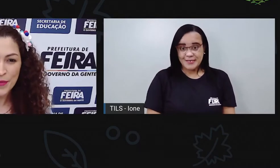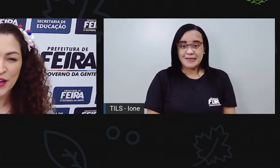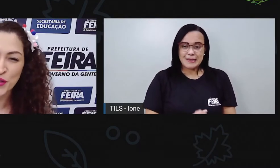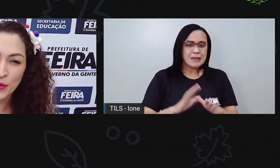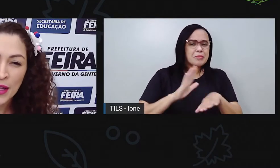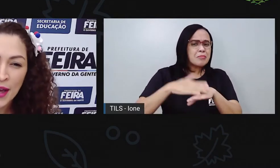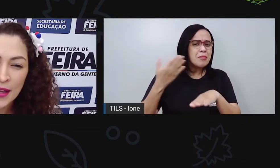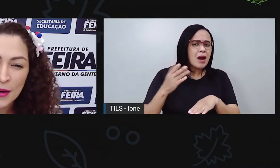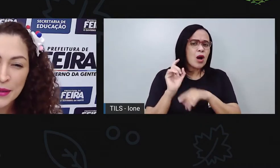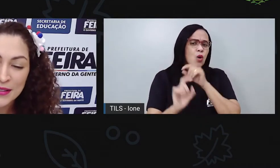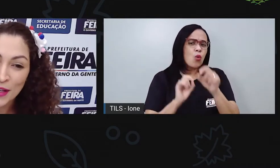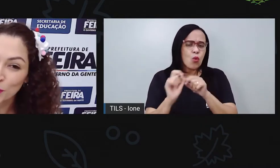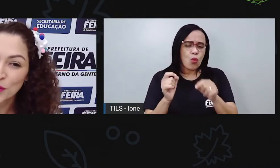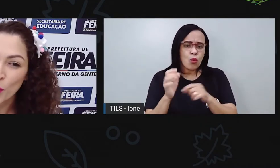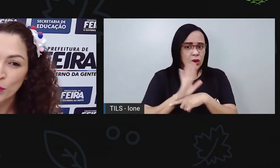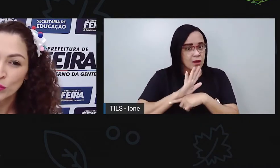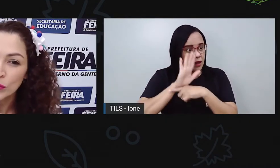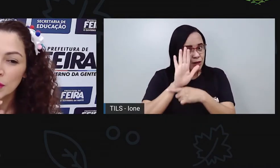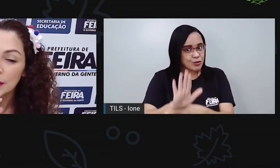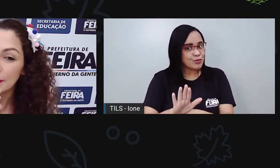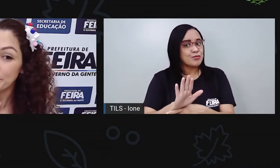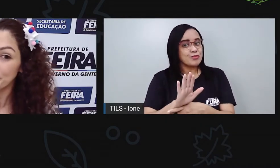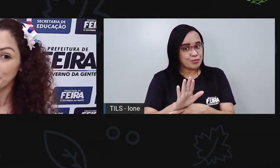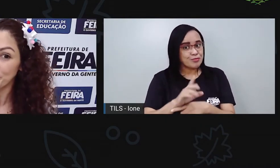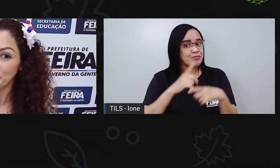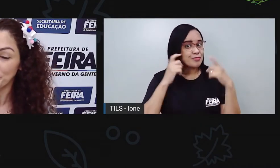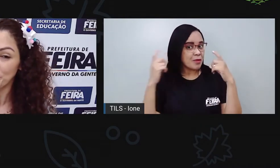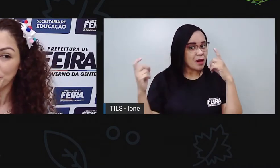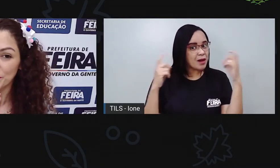mais? Me ajudem aí a pensar no som.